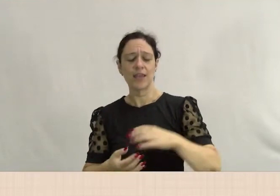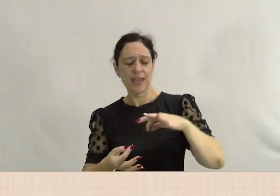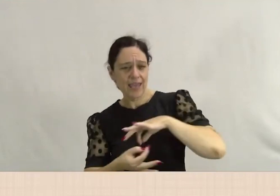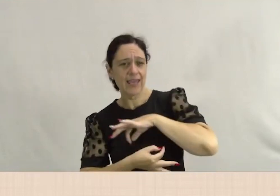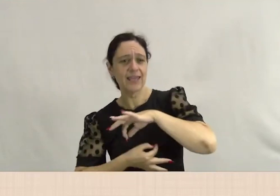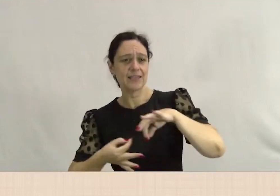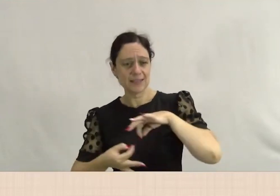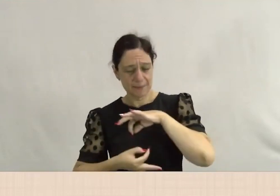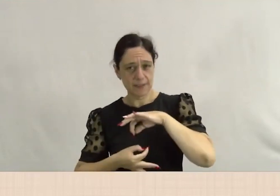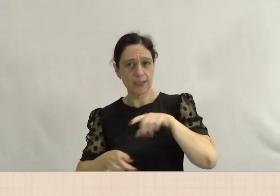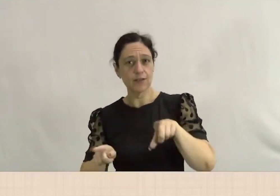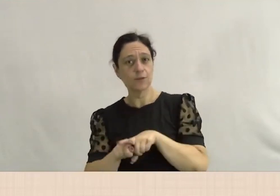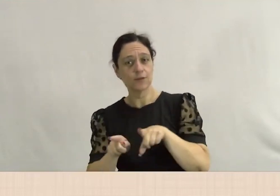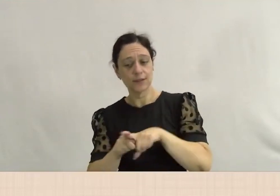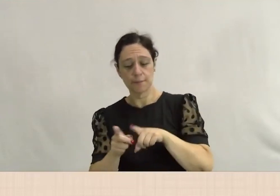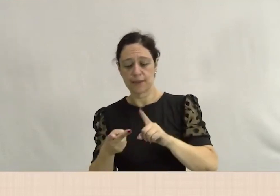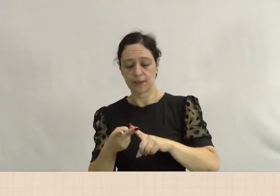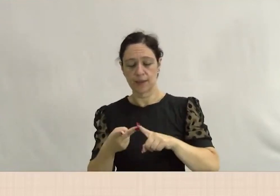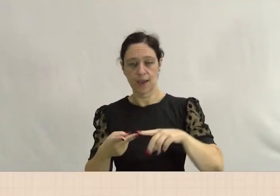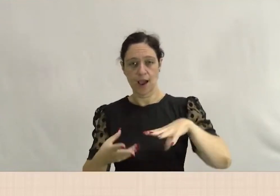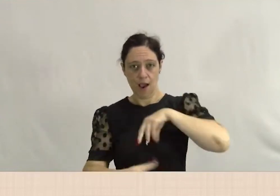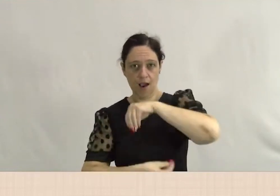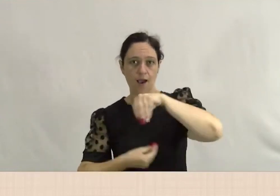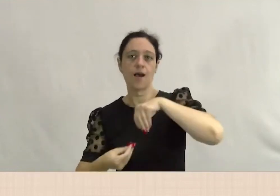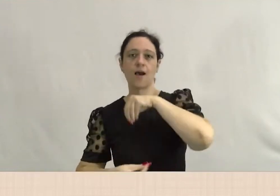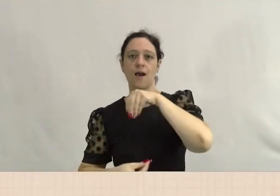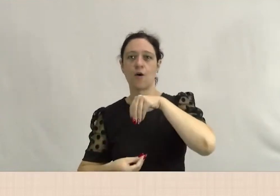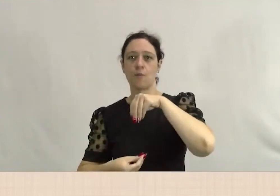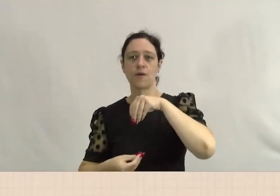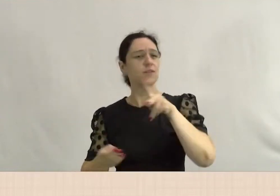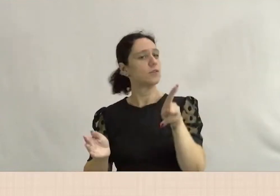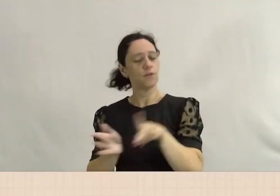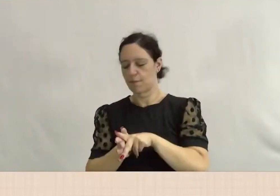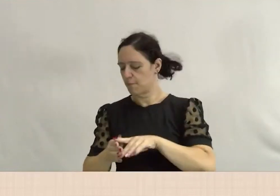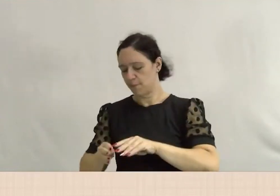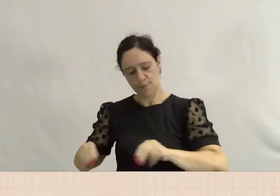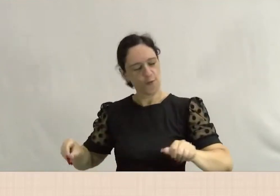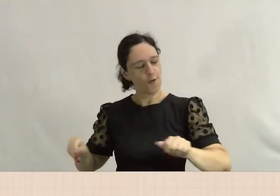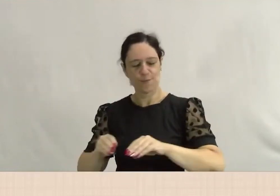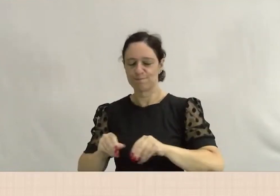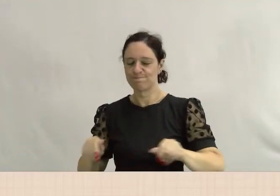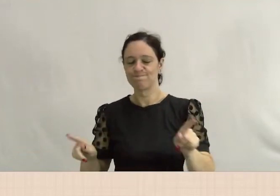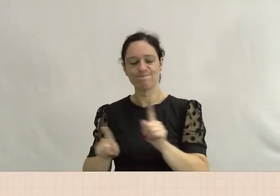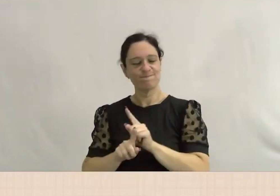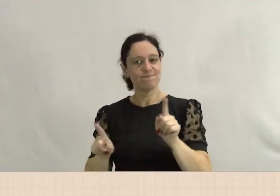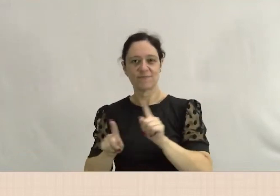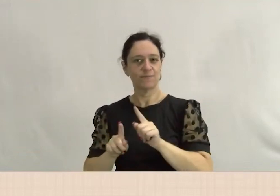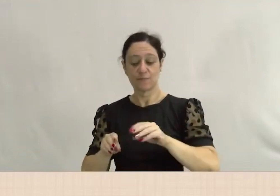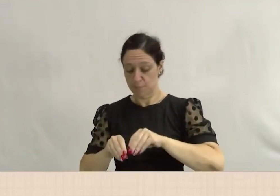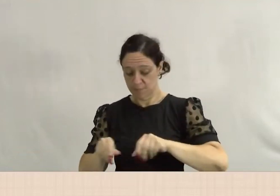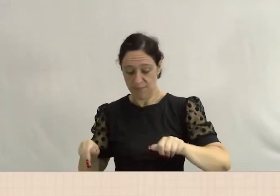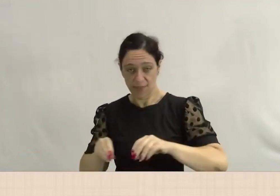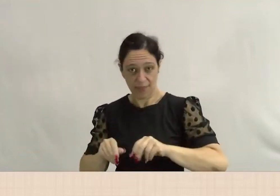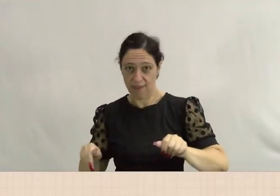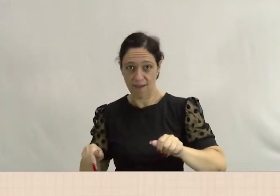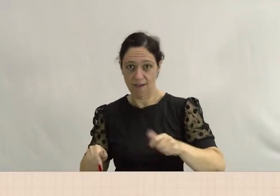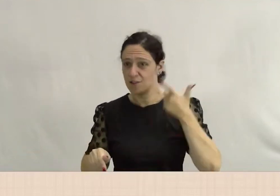como a alma do homem não são terrenos, não são matéria.